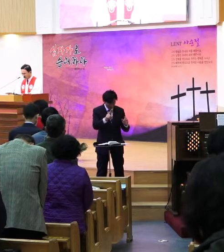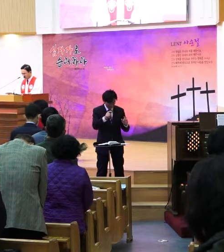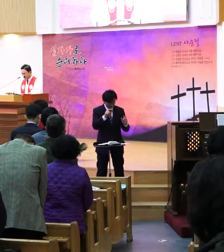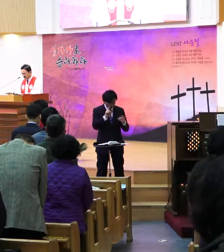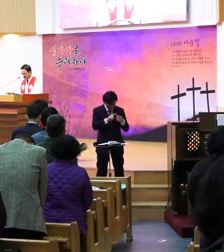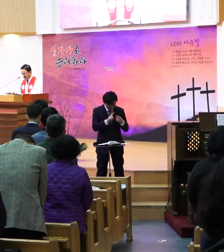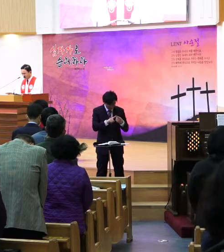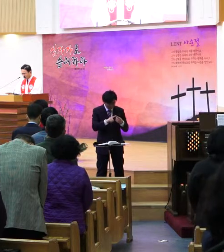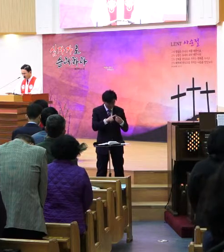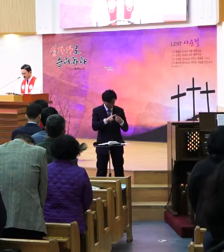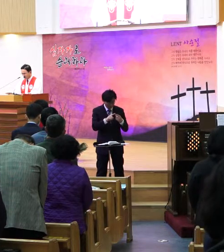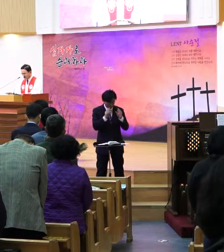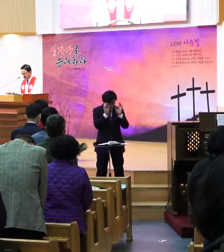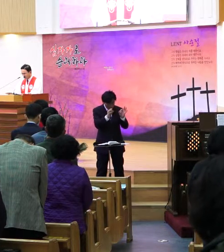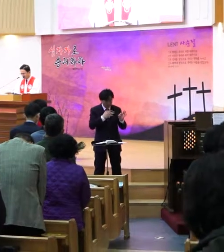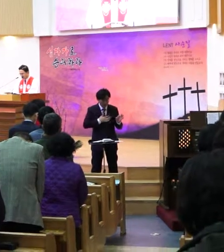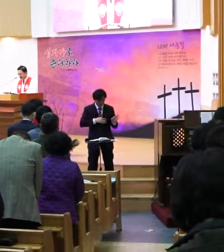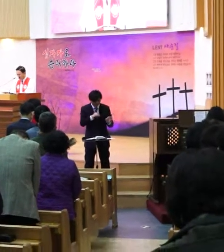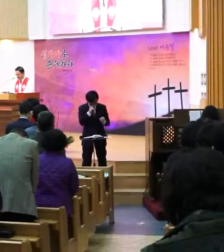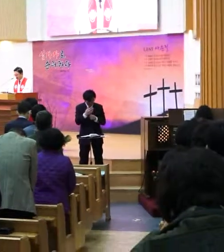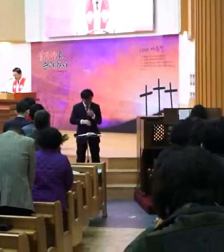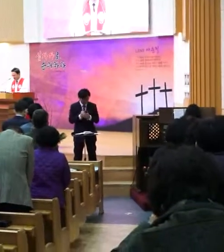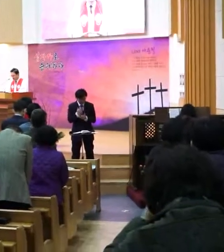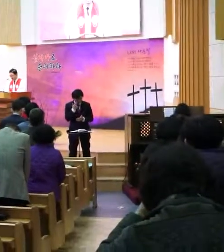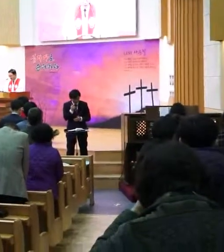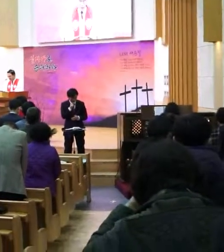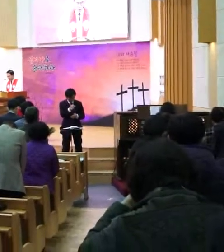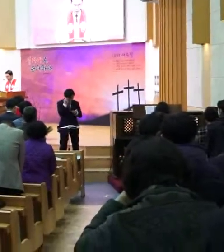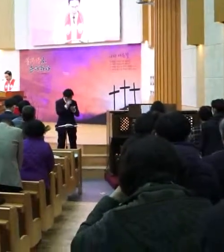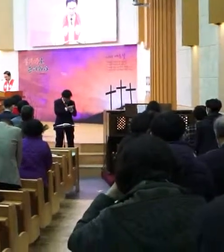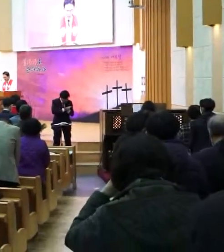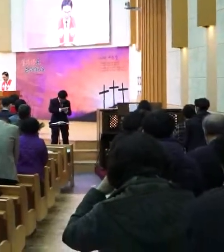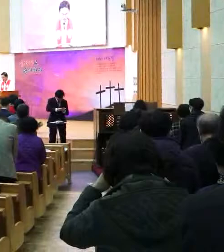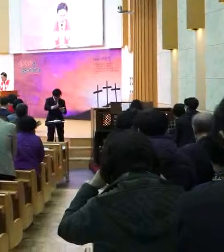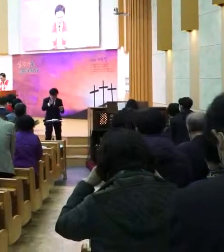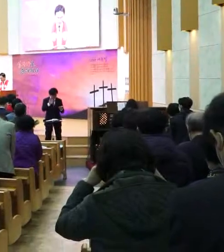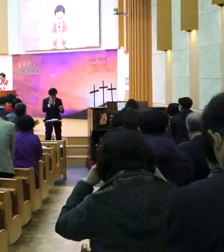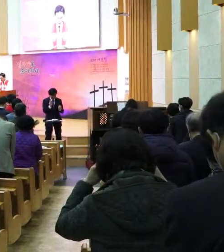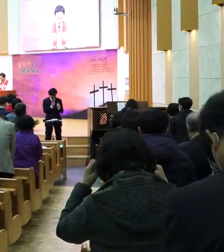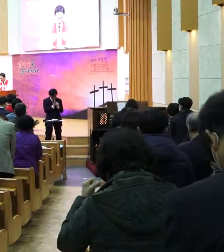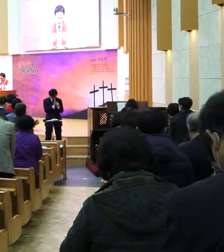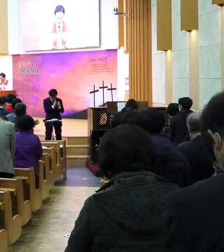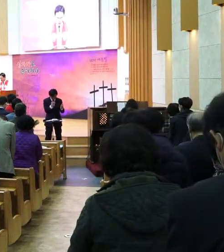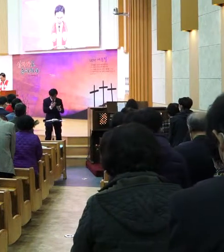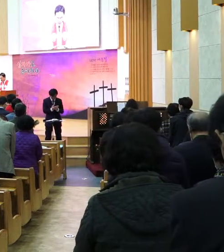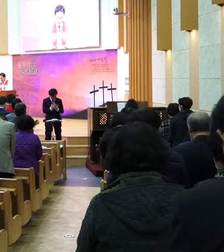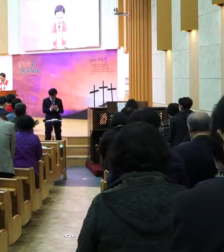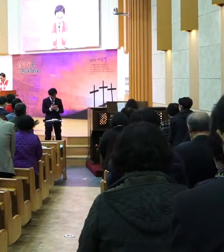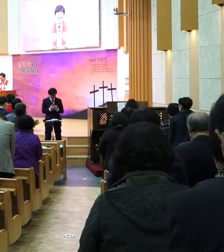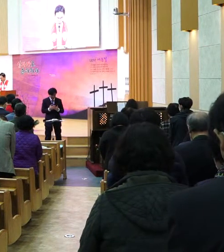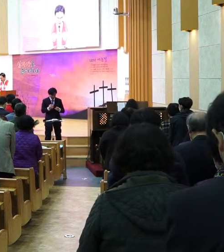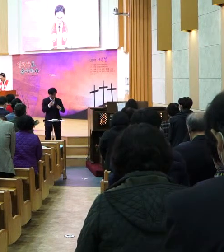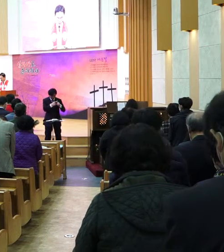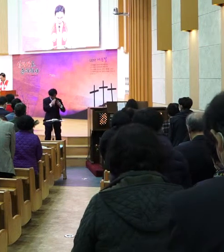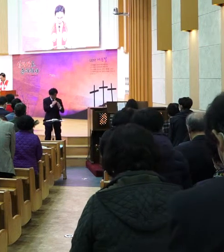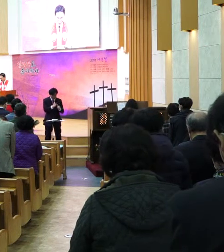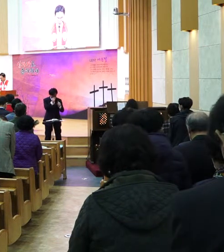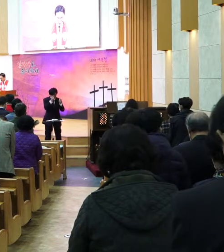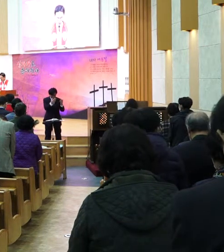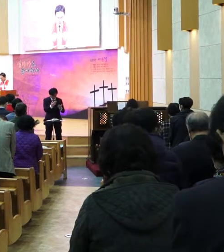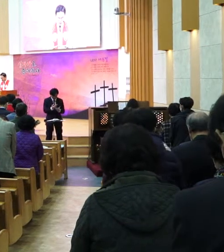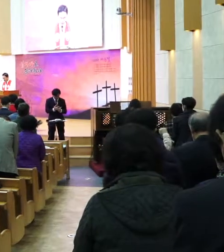땅에 평화가 임하게 하여 주시옵소서. 주의 복음이 선포되고 종교의 자유가 이루어지고 많은 사람들이 예수 그리스도